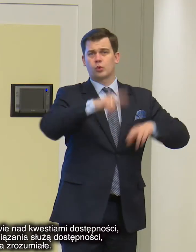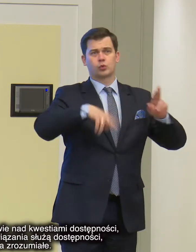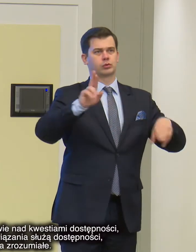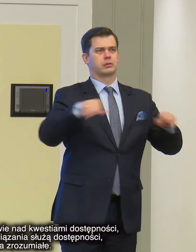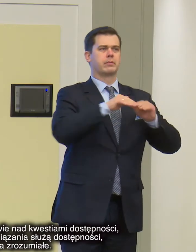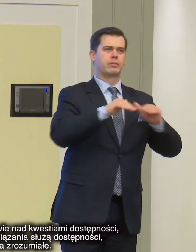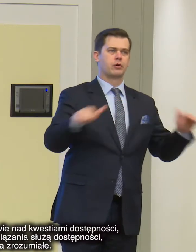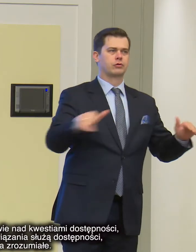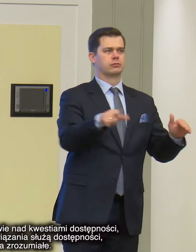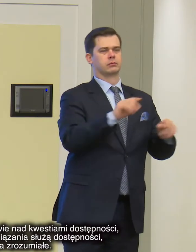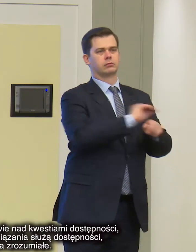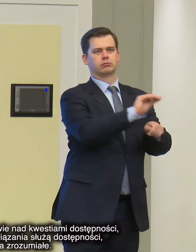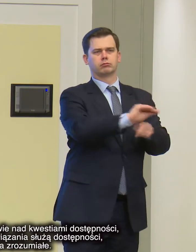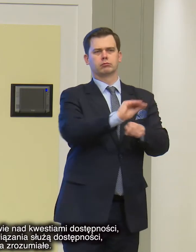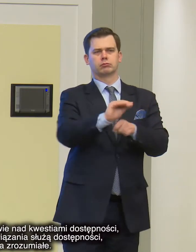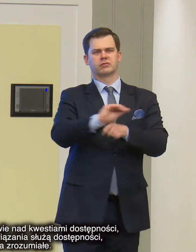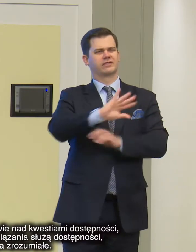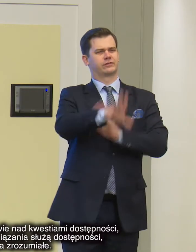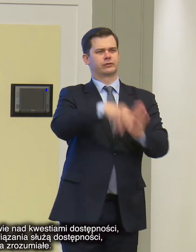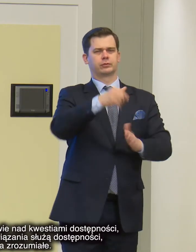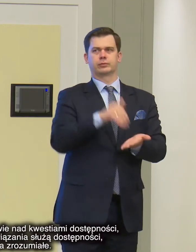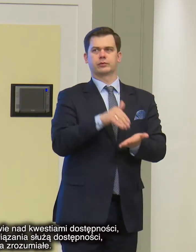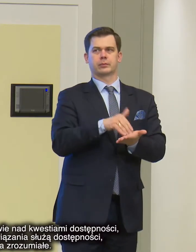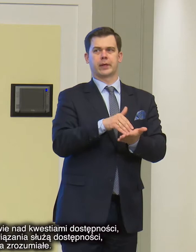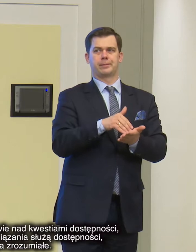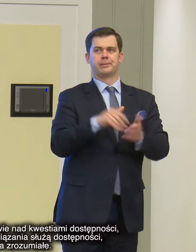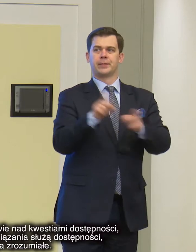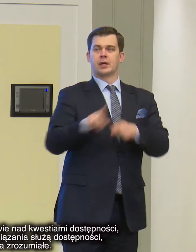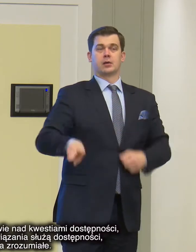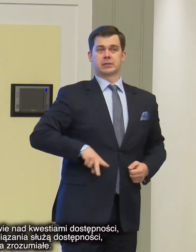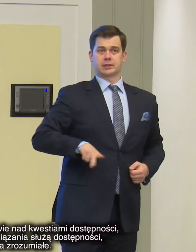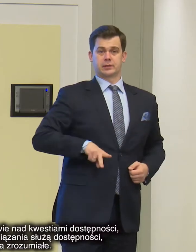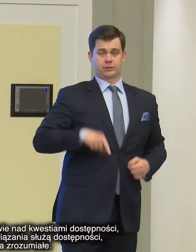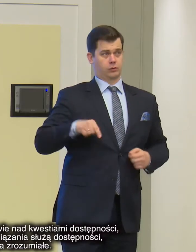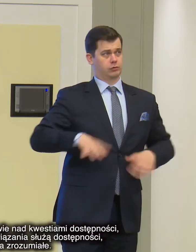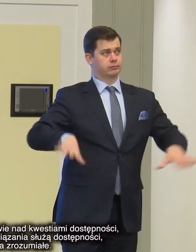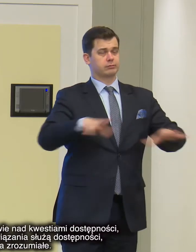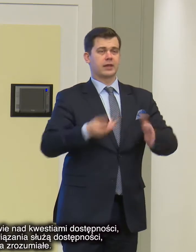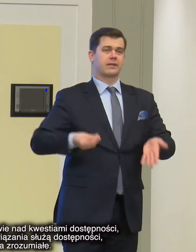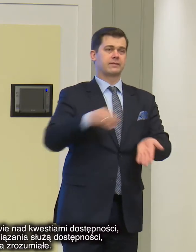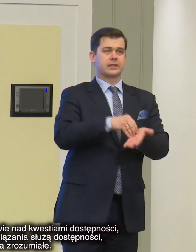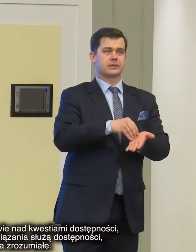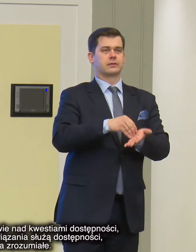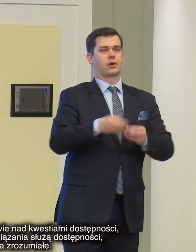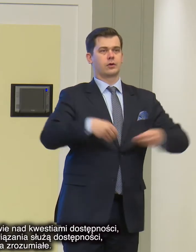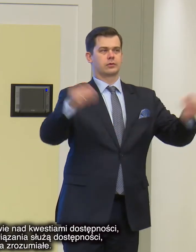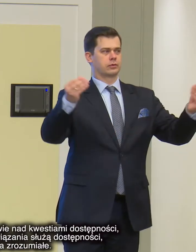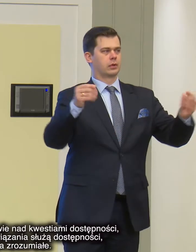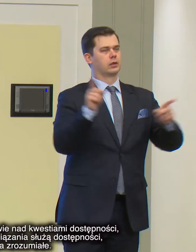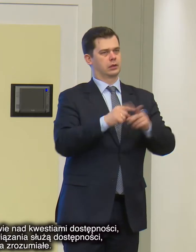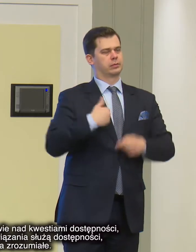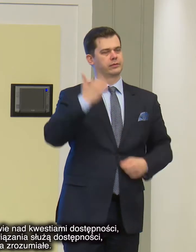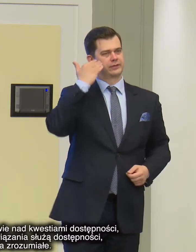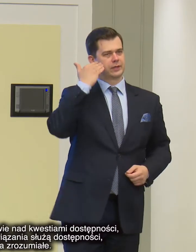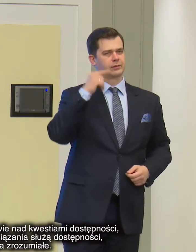bardzo różnych poziomach. Tak naprawdę też pracując tutaj w ministerstwie nad kwestiami dostępności, nauczyliśmy się, że